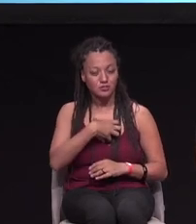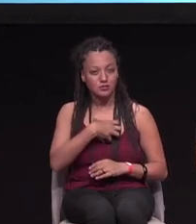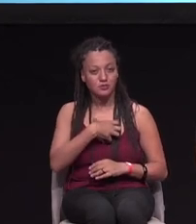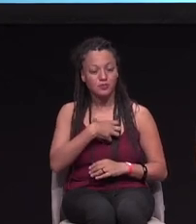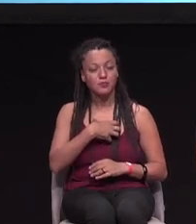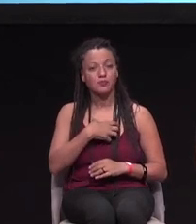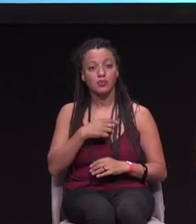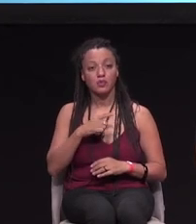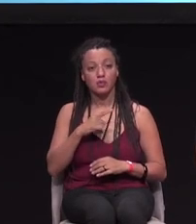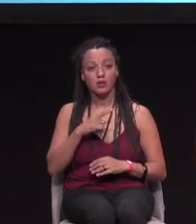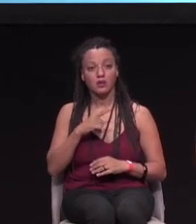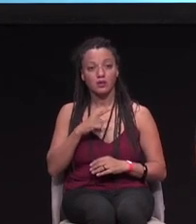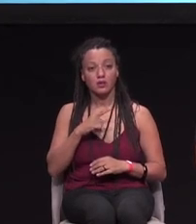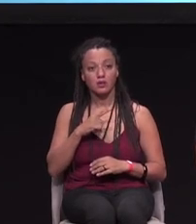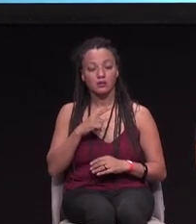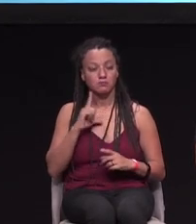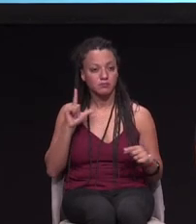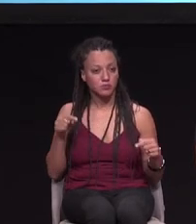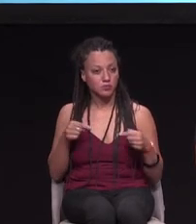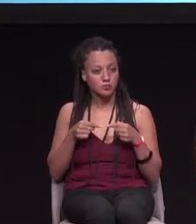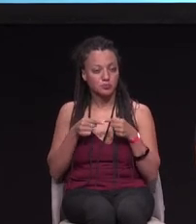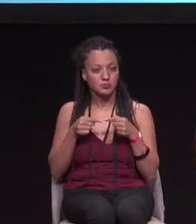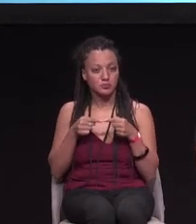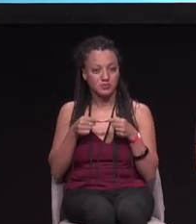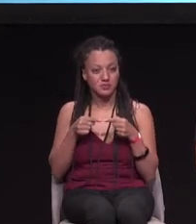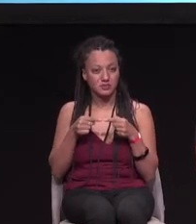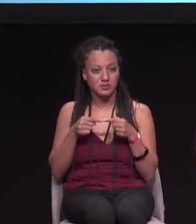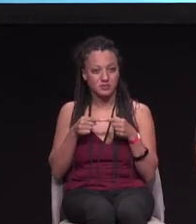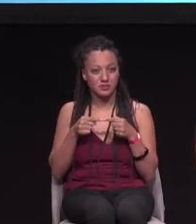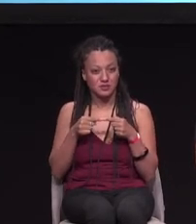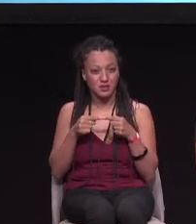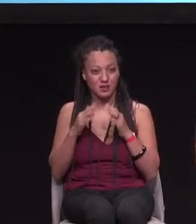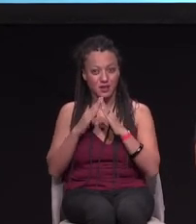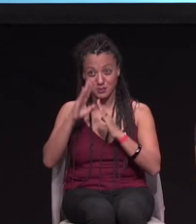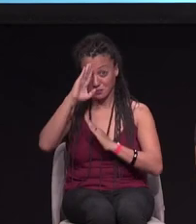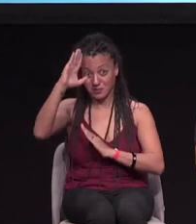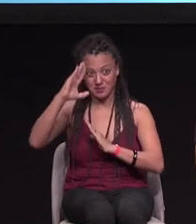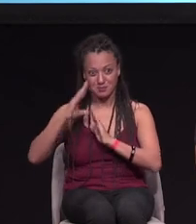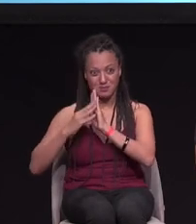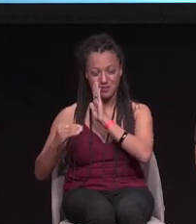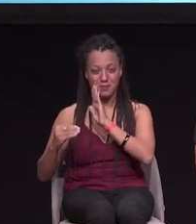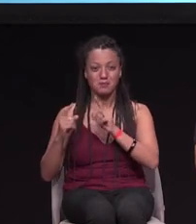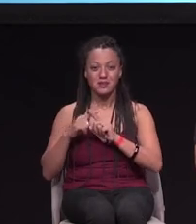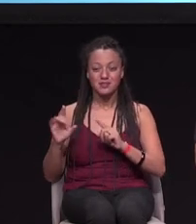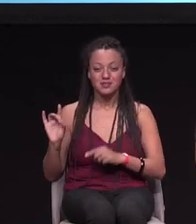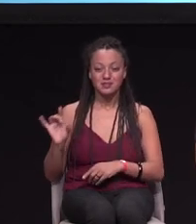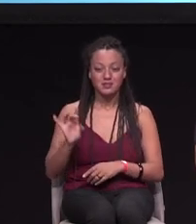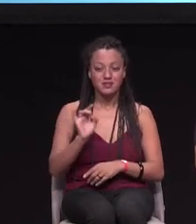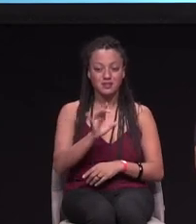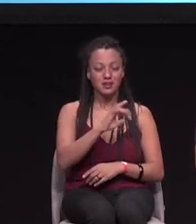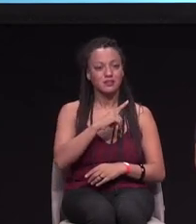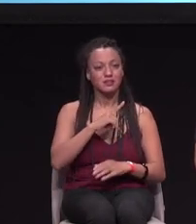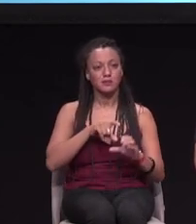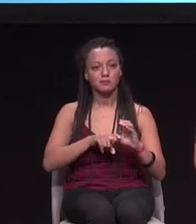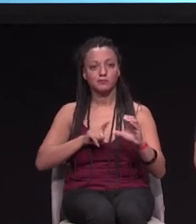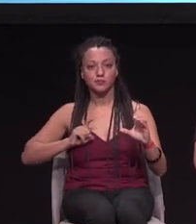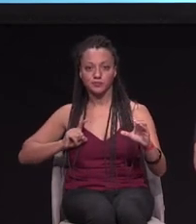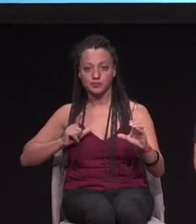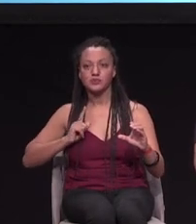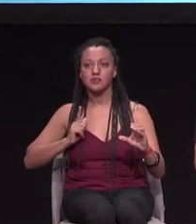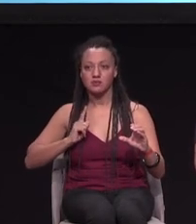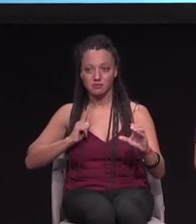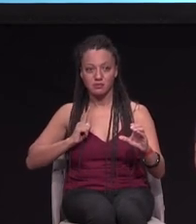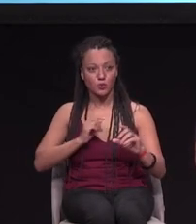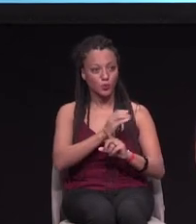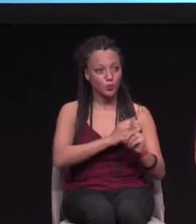que seja ligada é ligado a essa essa casa matriz essas casas têm uma independência também dentro do